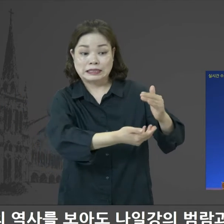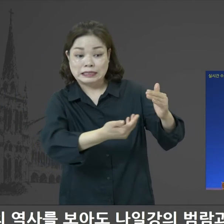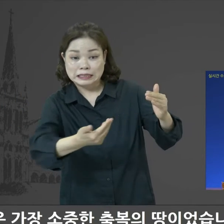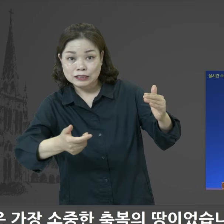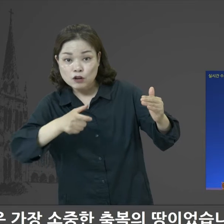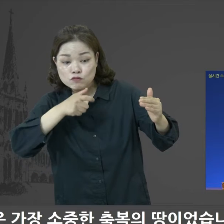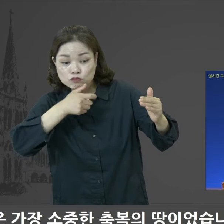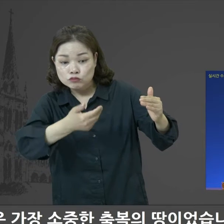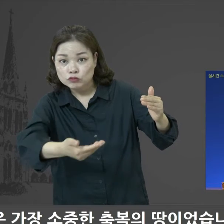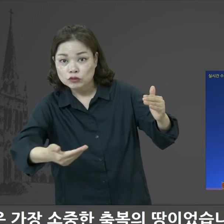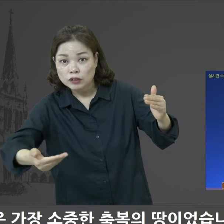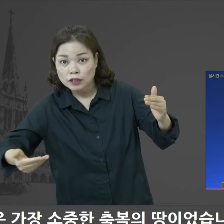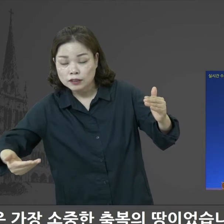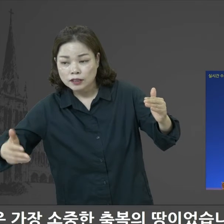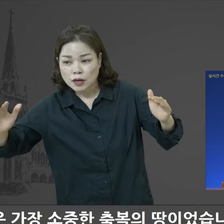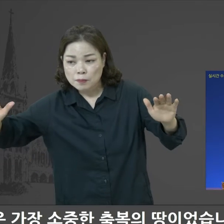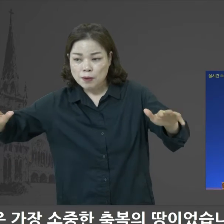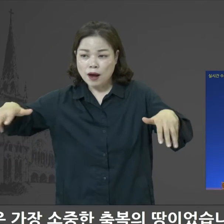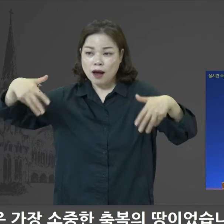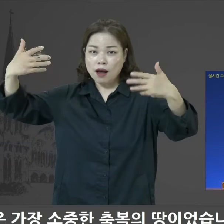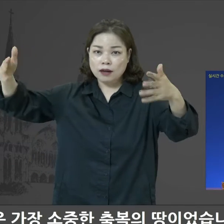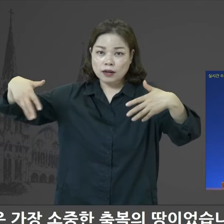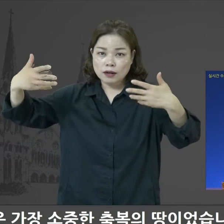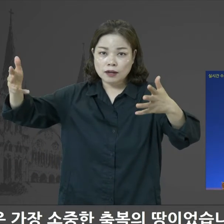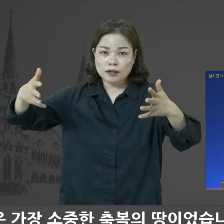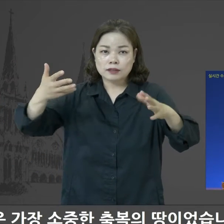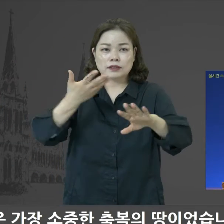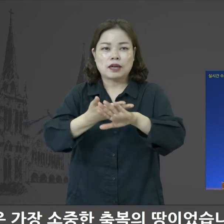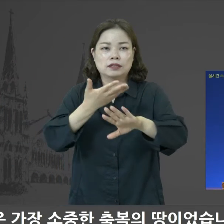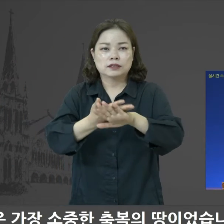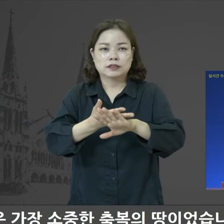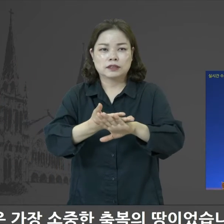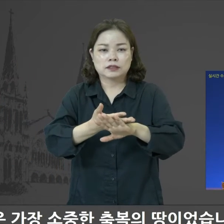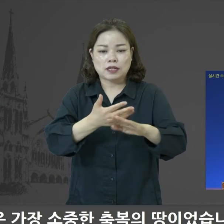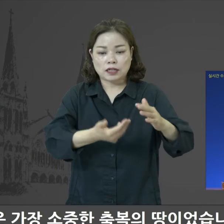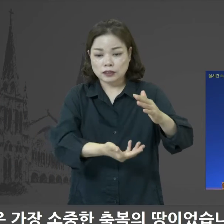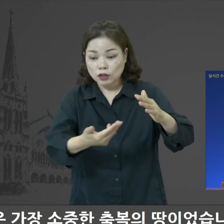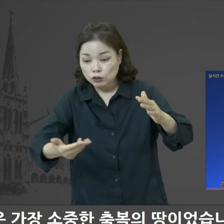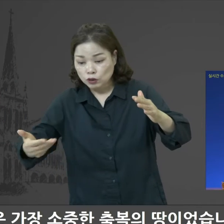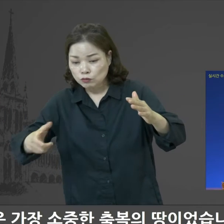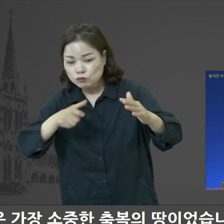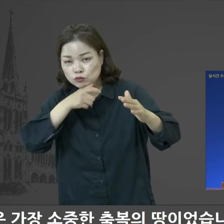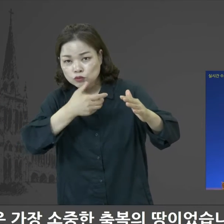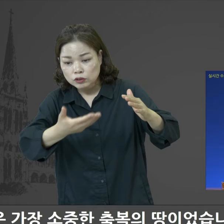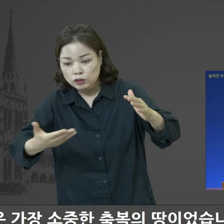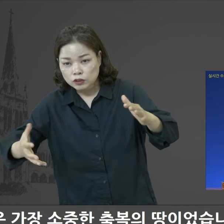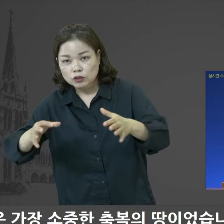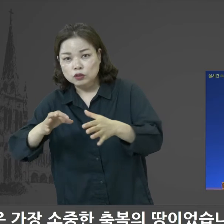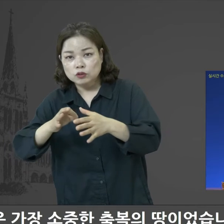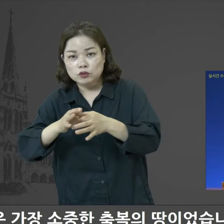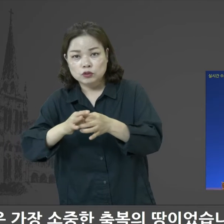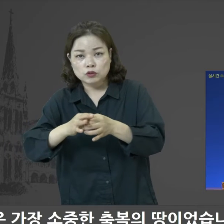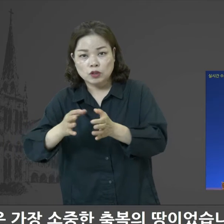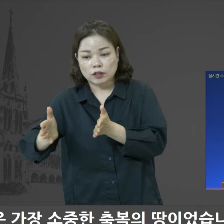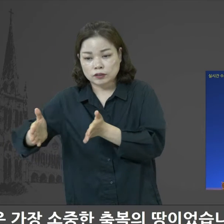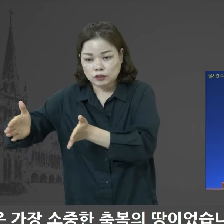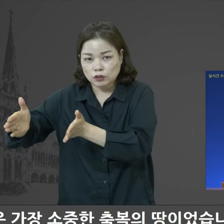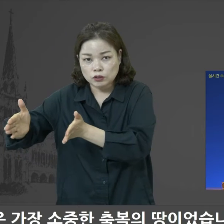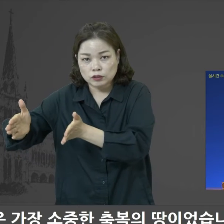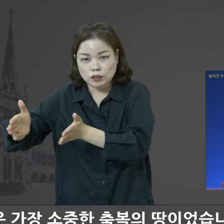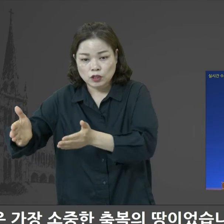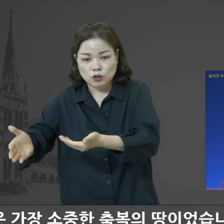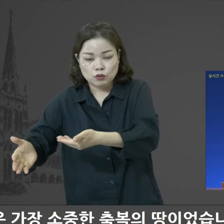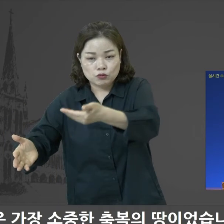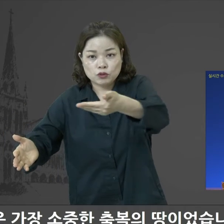흘러가는 물결과 바람이 1년 내내 다른 방향으로 붑니다. 그러니까 하류로 내려갈 때는 물결을 이용해서 통행을 하면 돼요. 상류로